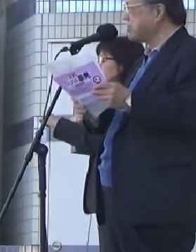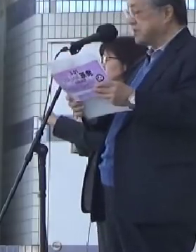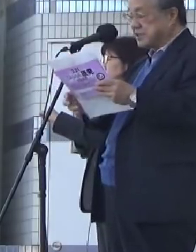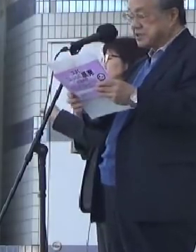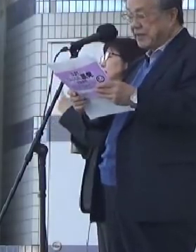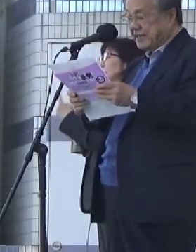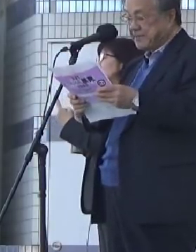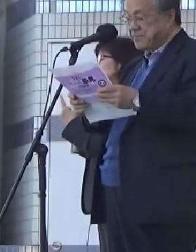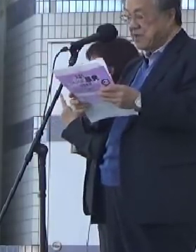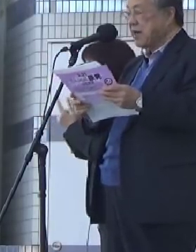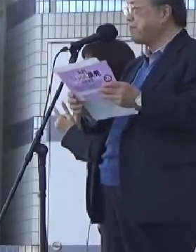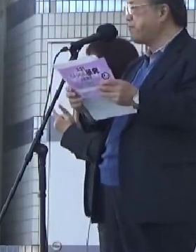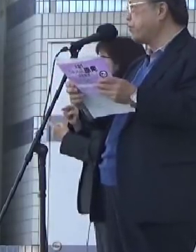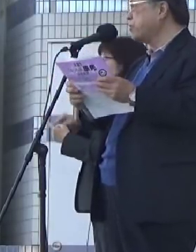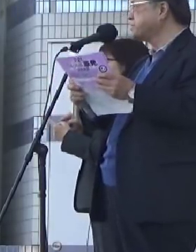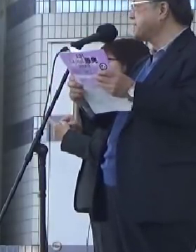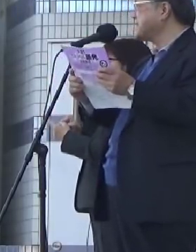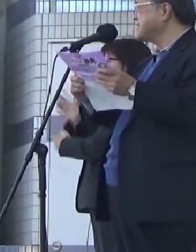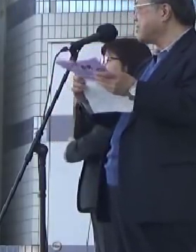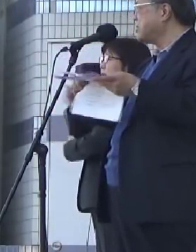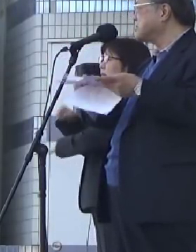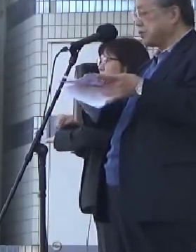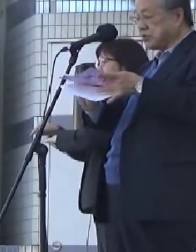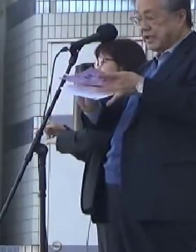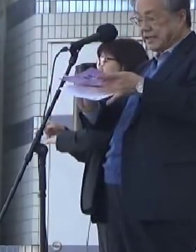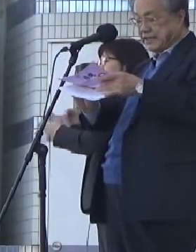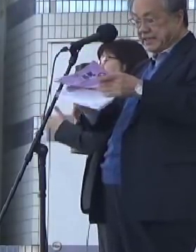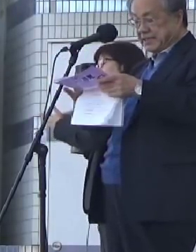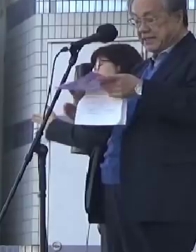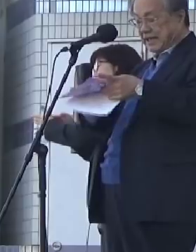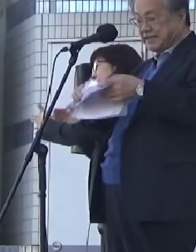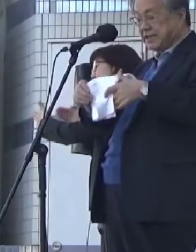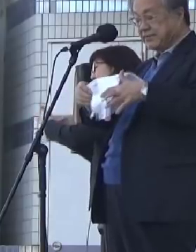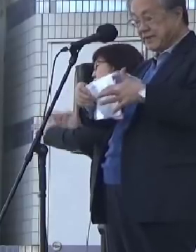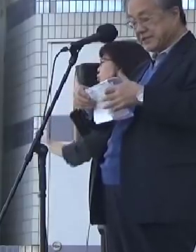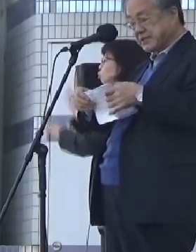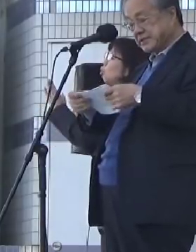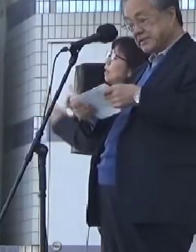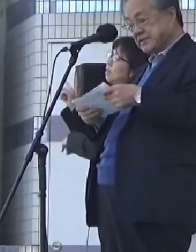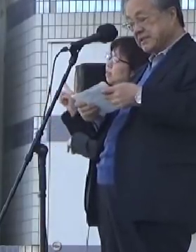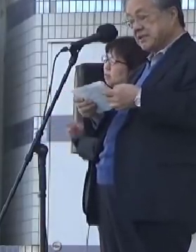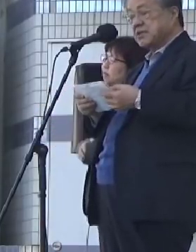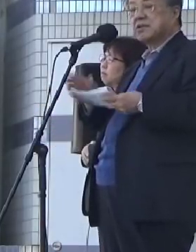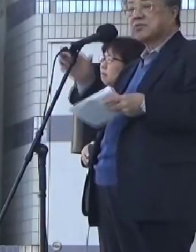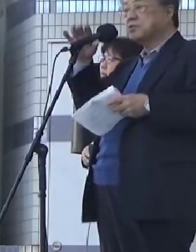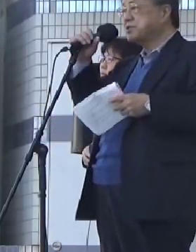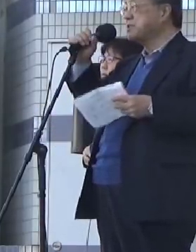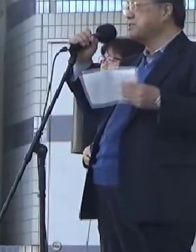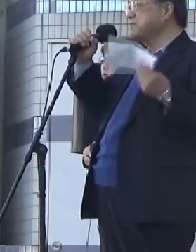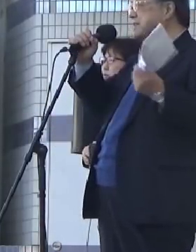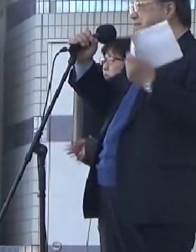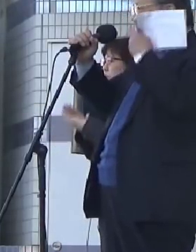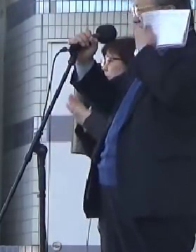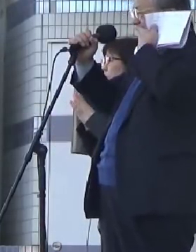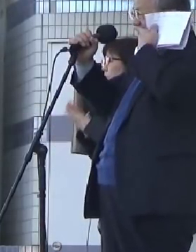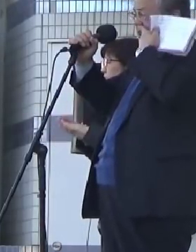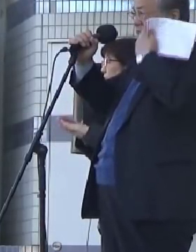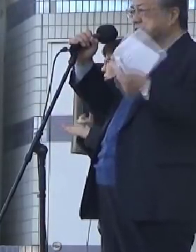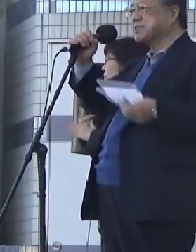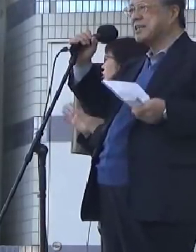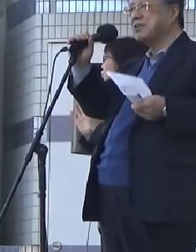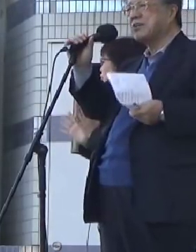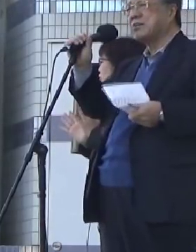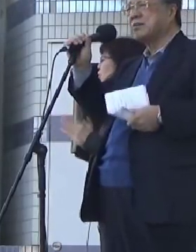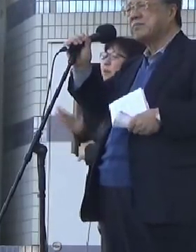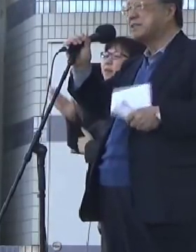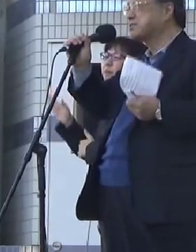策も行き詰まり、八方塞がりの状態になっています。今週皆さん方